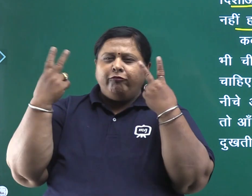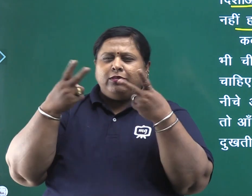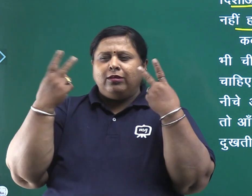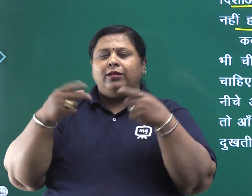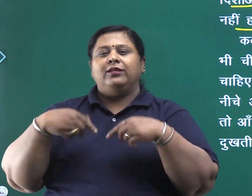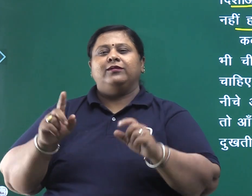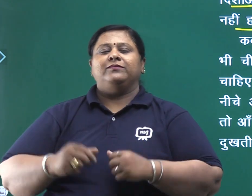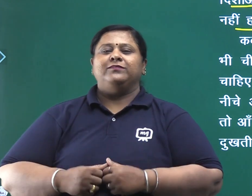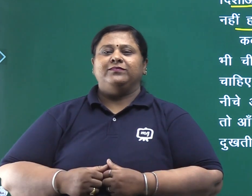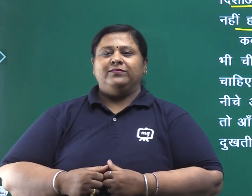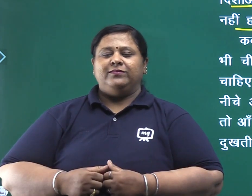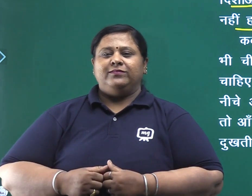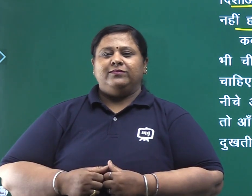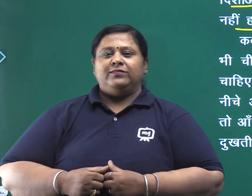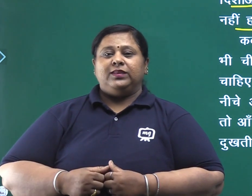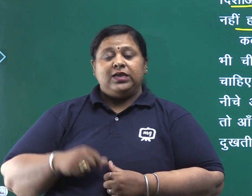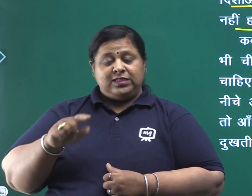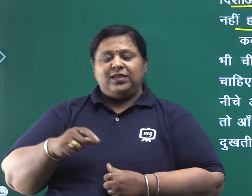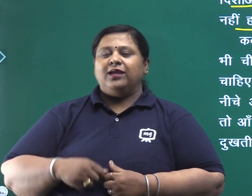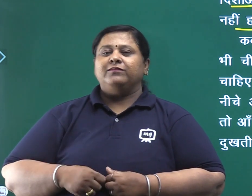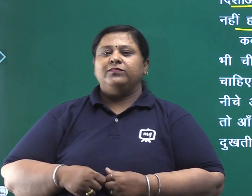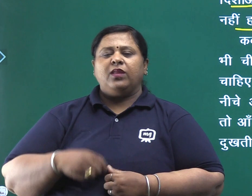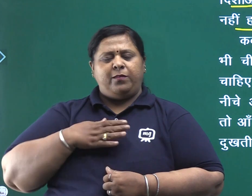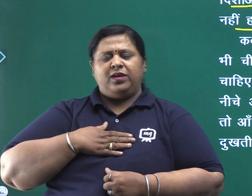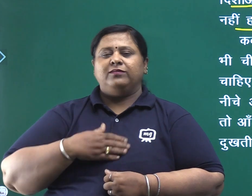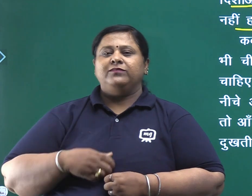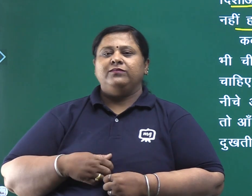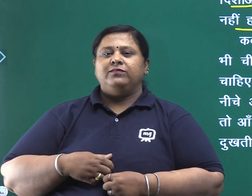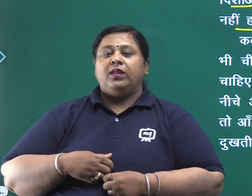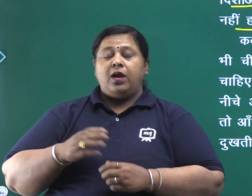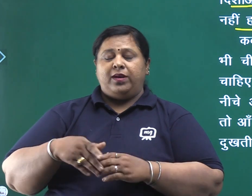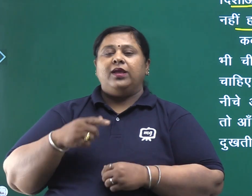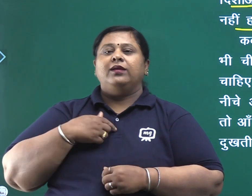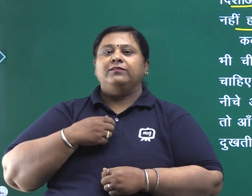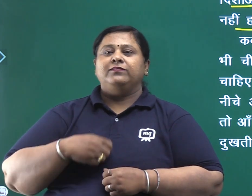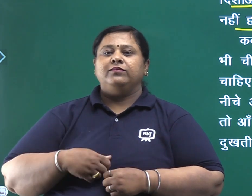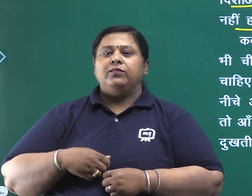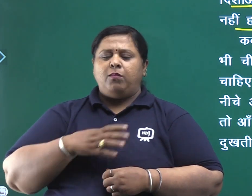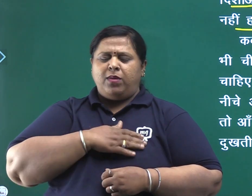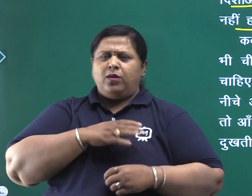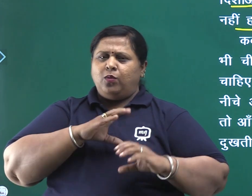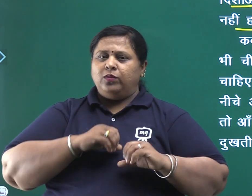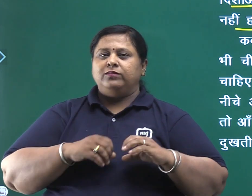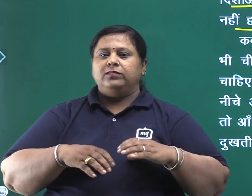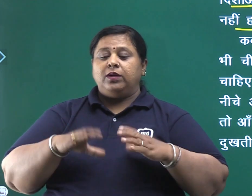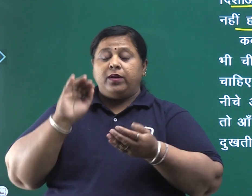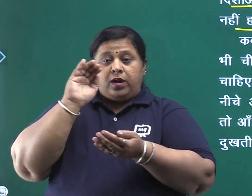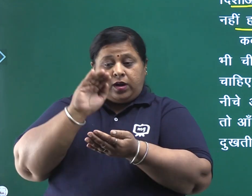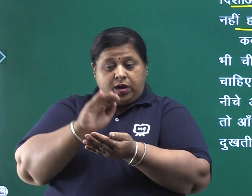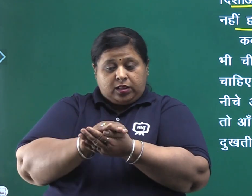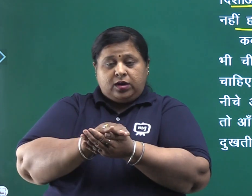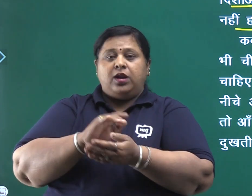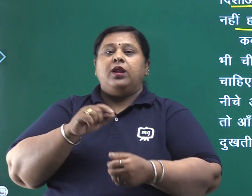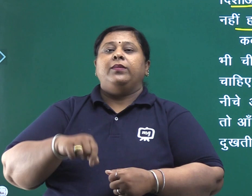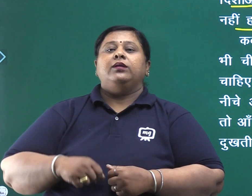फिरता रहता है। इससे हमें हमारे मन को नियंत्रण करने